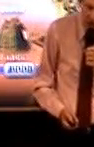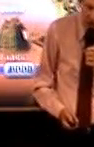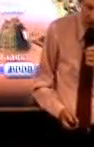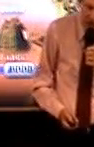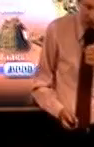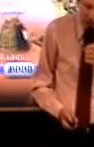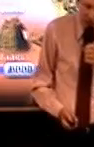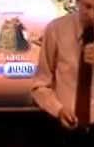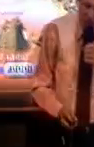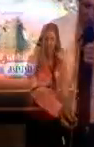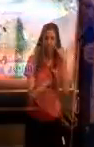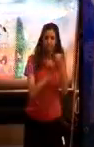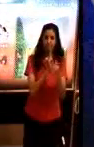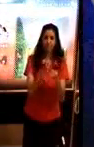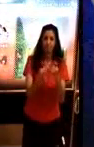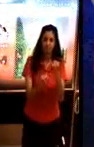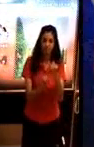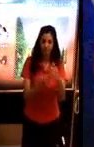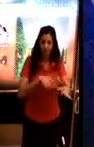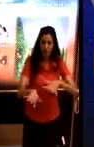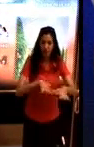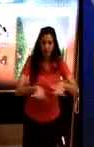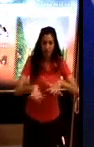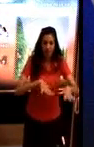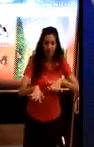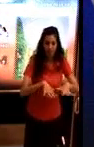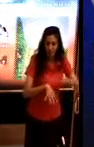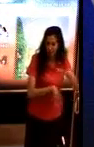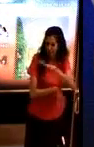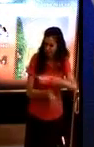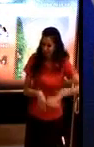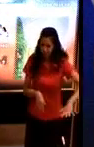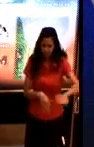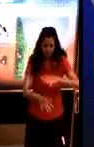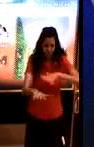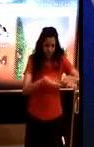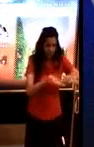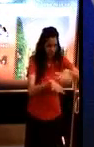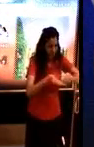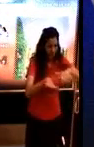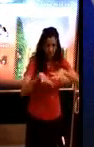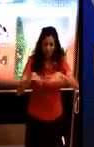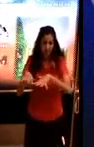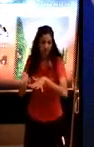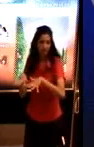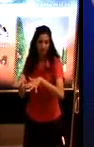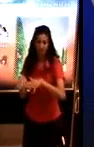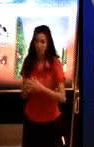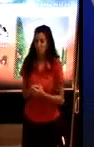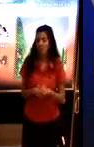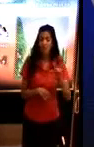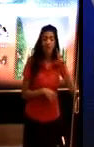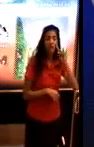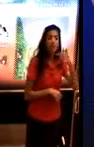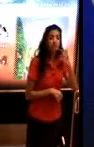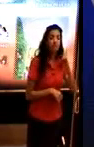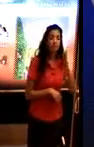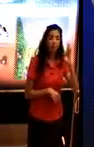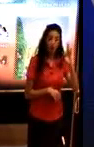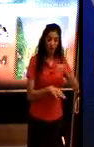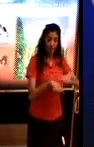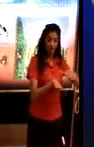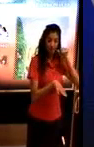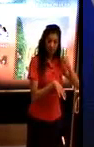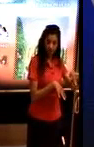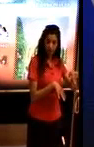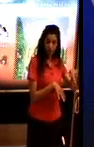claridad: terremotos por todos lugares. Y a partir del terremoto de Lisboa del año